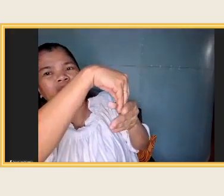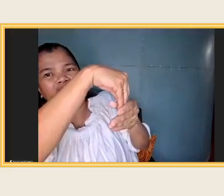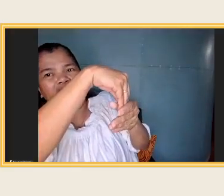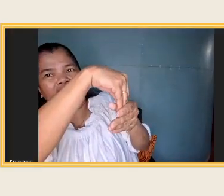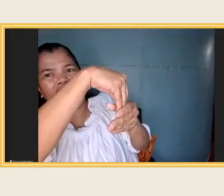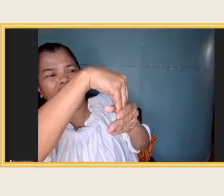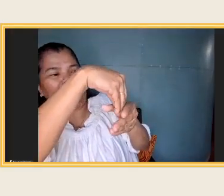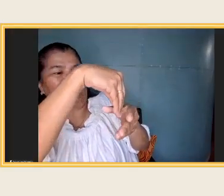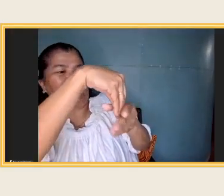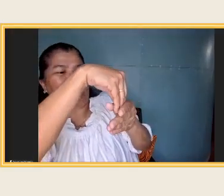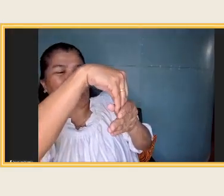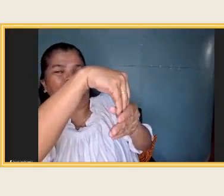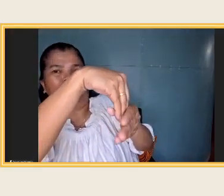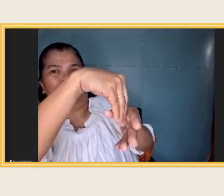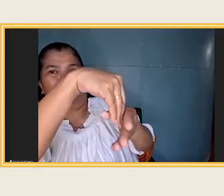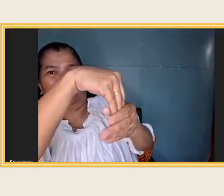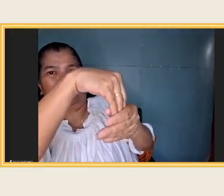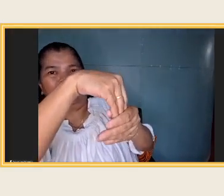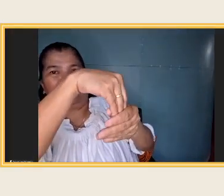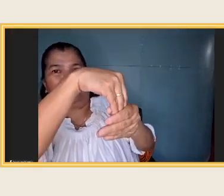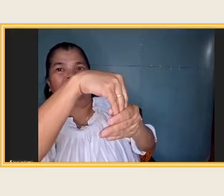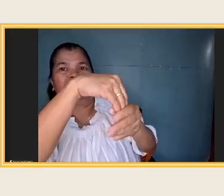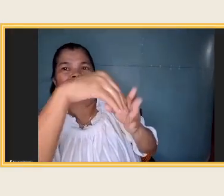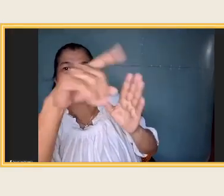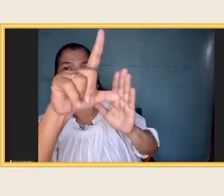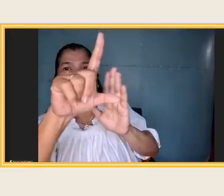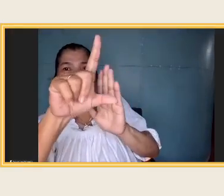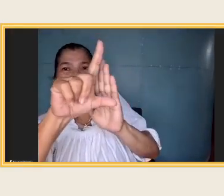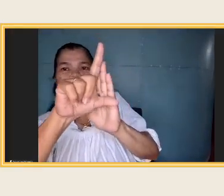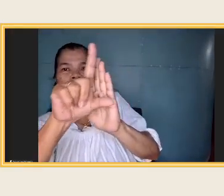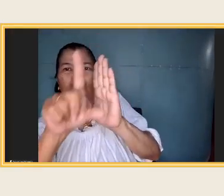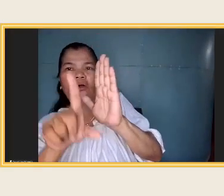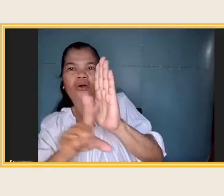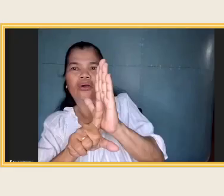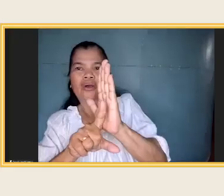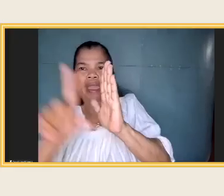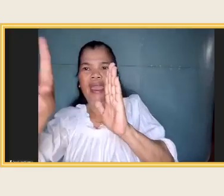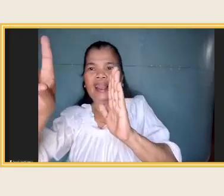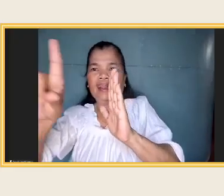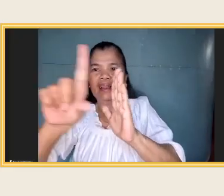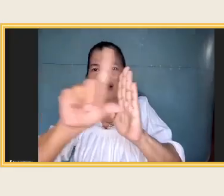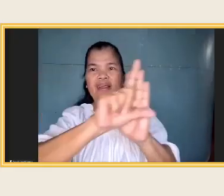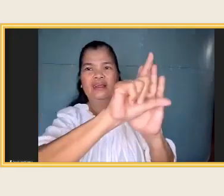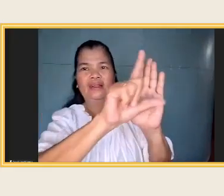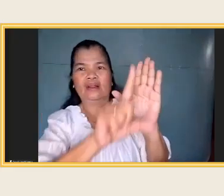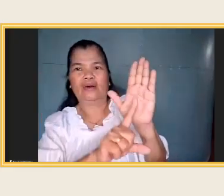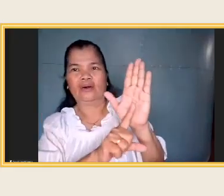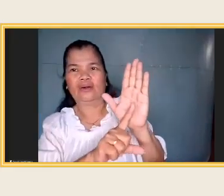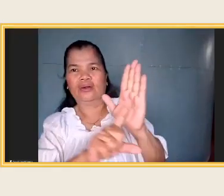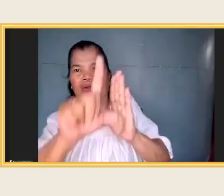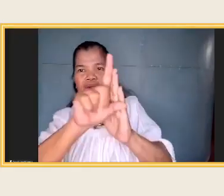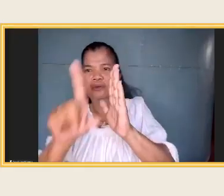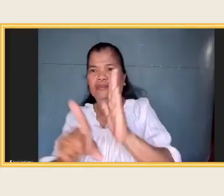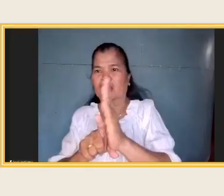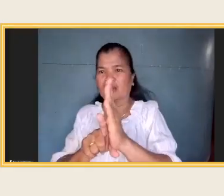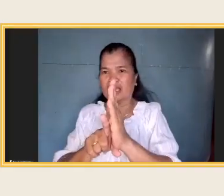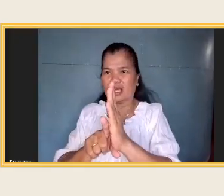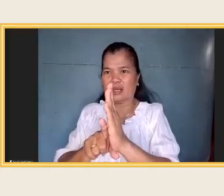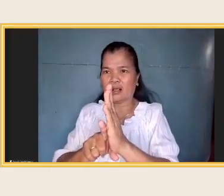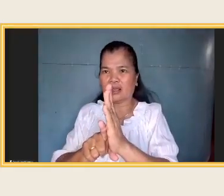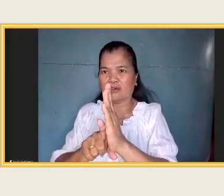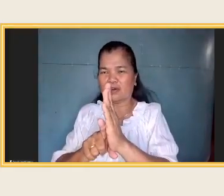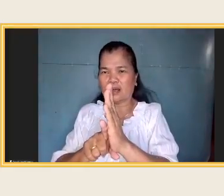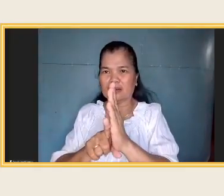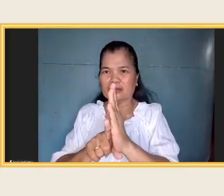yung dominant hand na flat toe. In, law. L, law. Pero